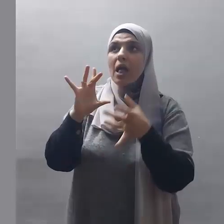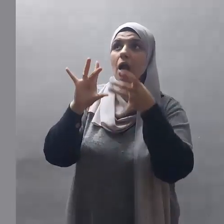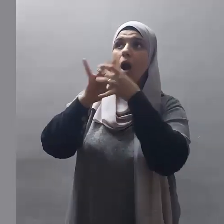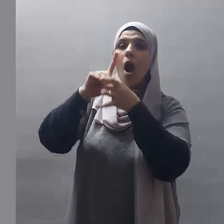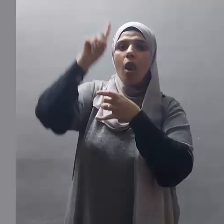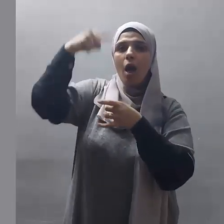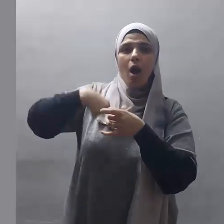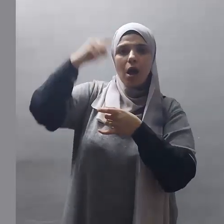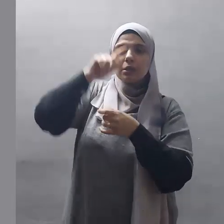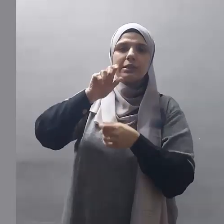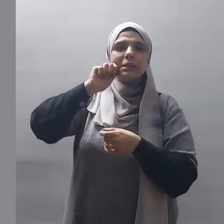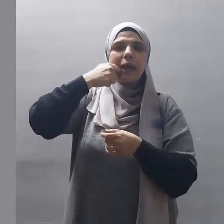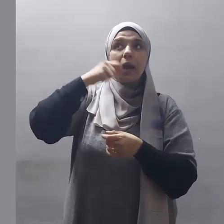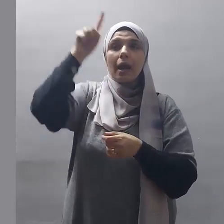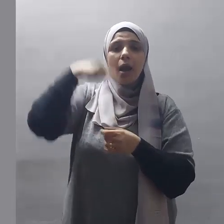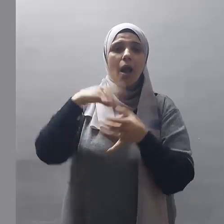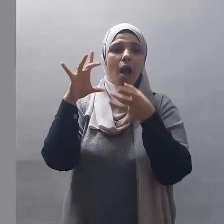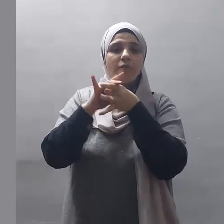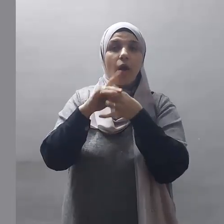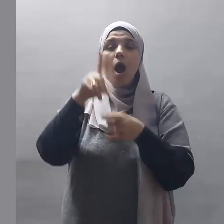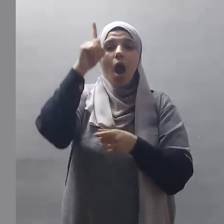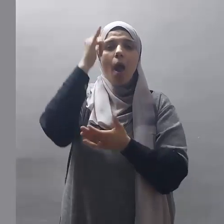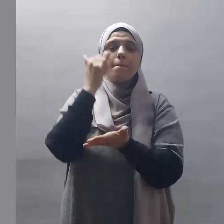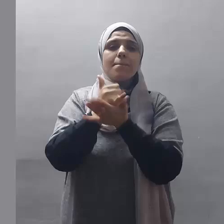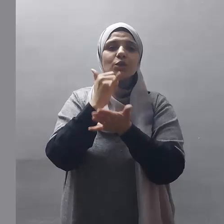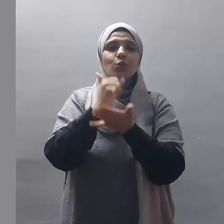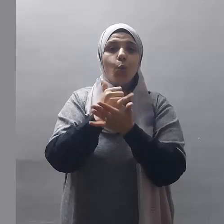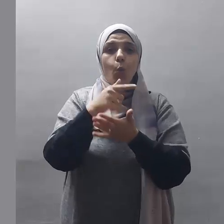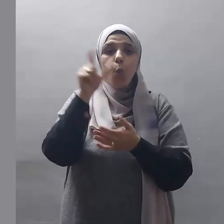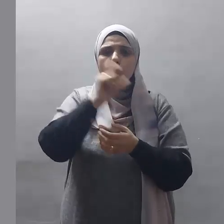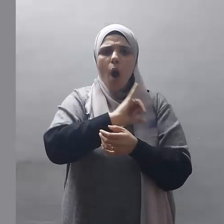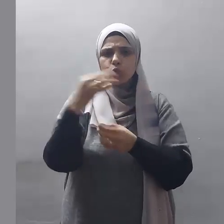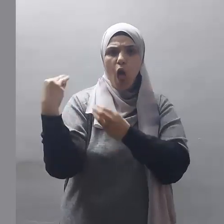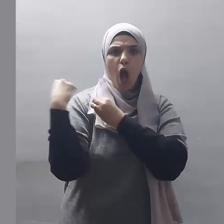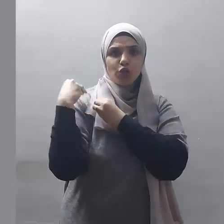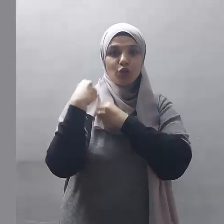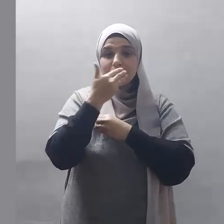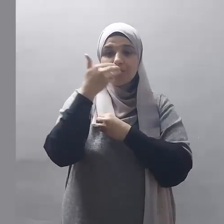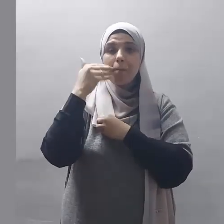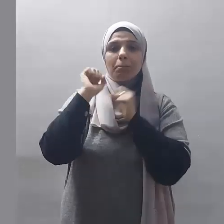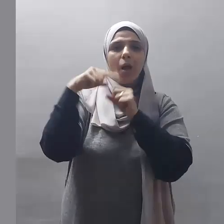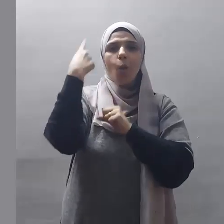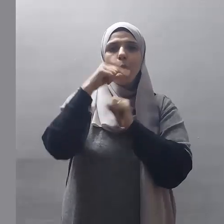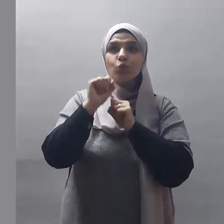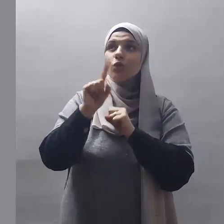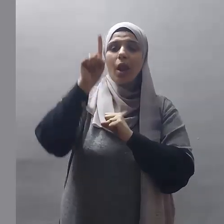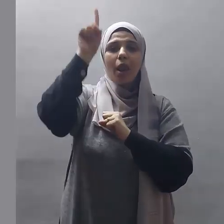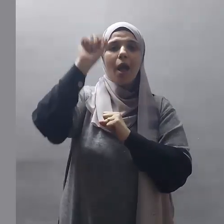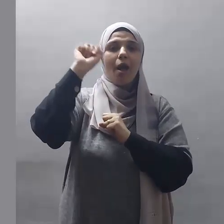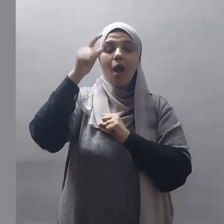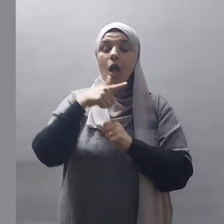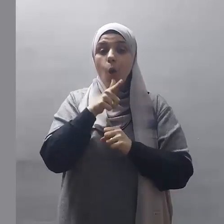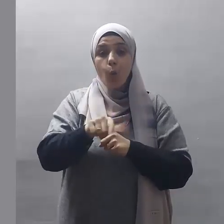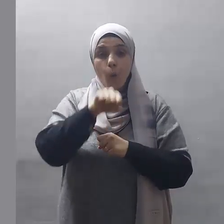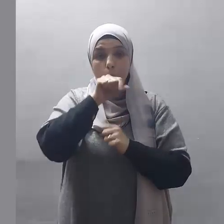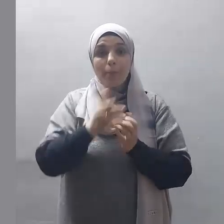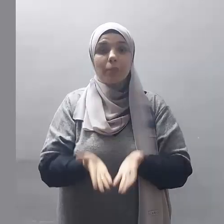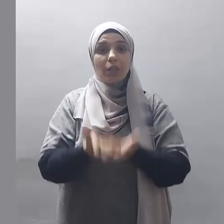وربه لذلك اختص الله عز وجل بثوابه يقول نبينا صلى الله عليه